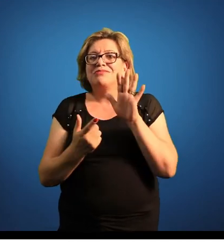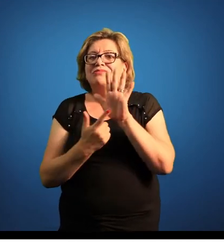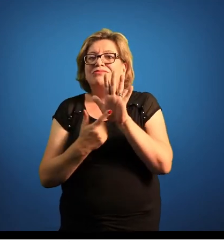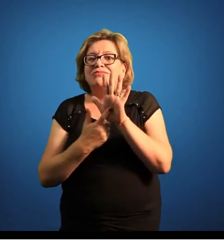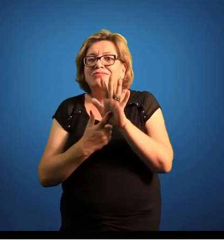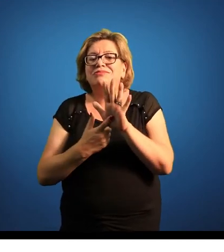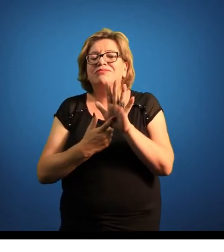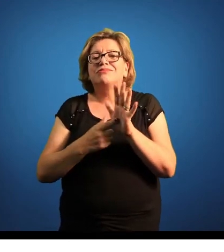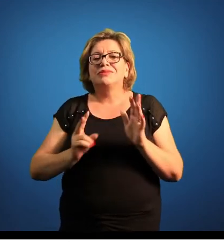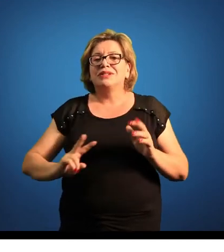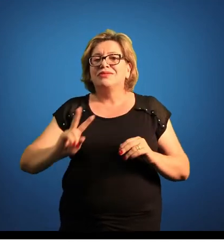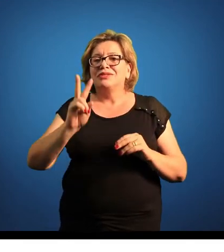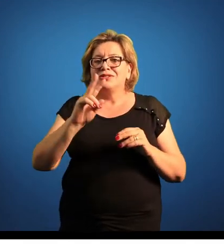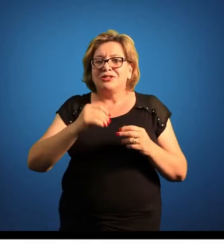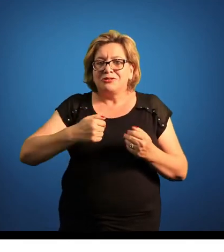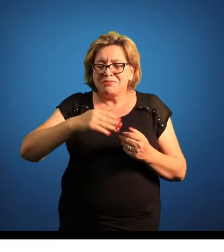mundo,